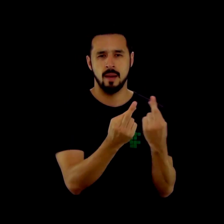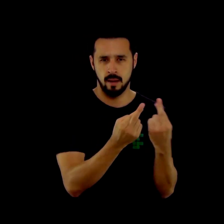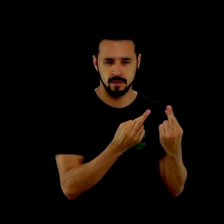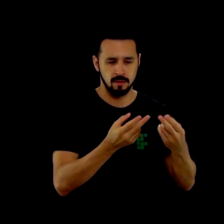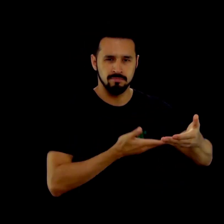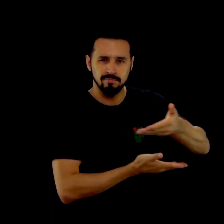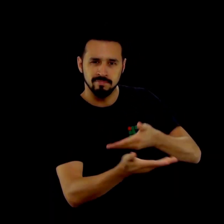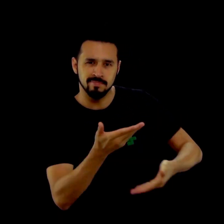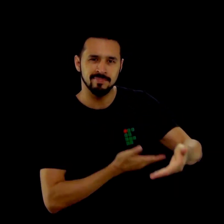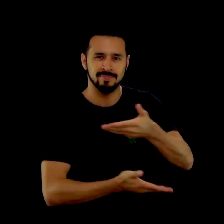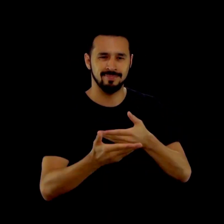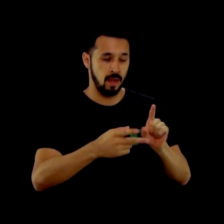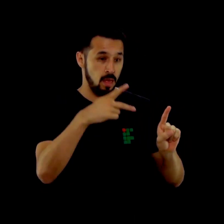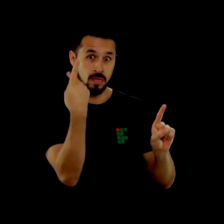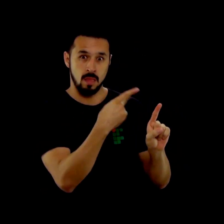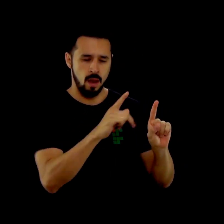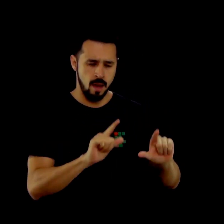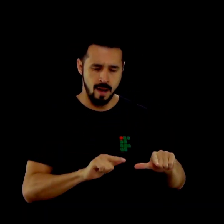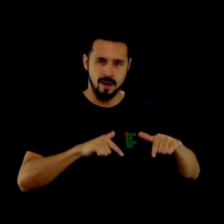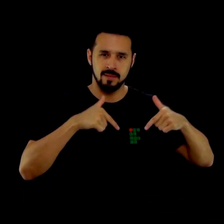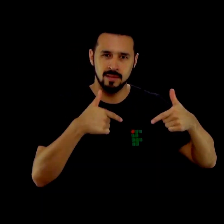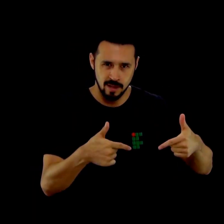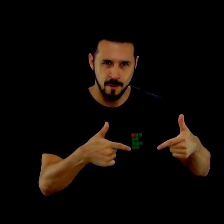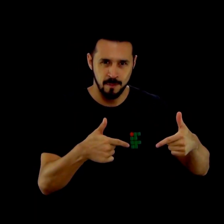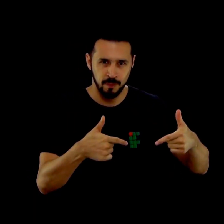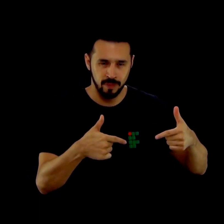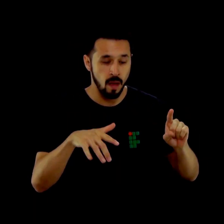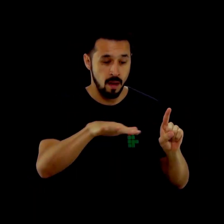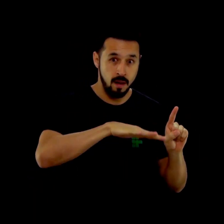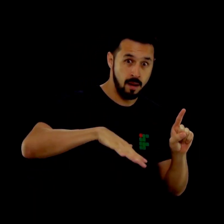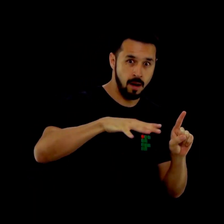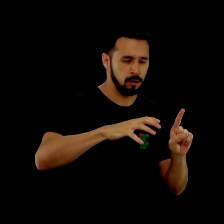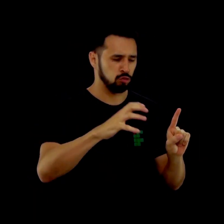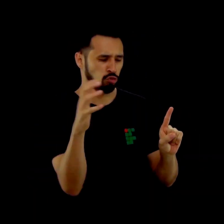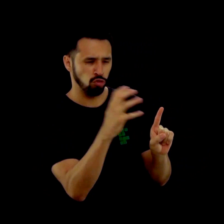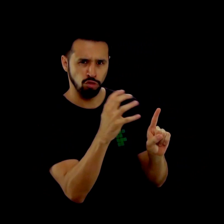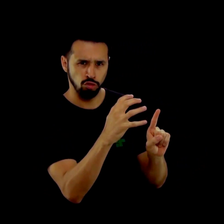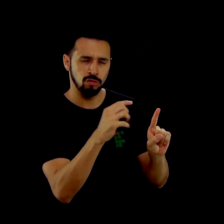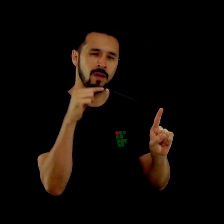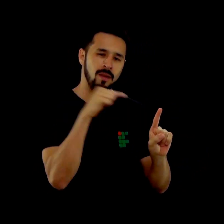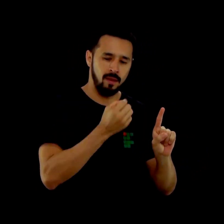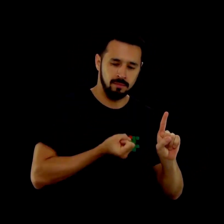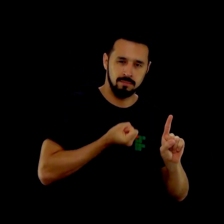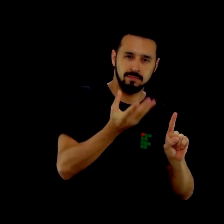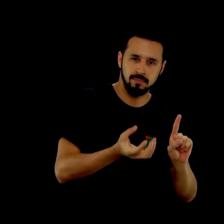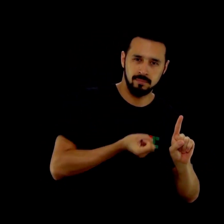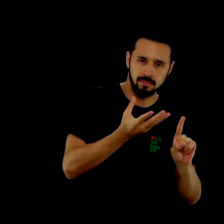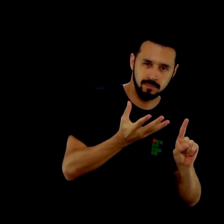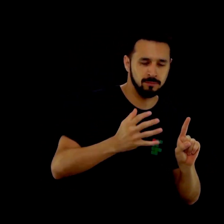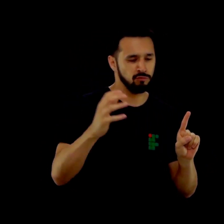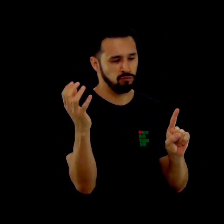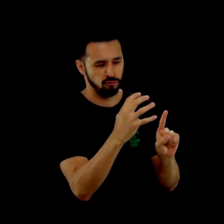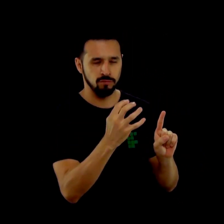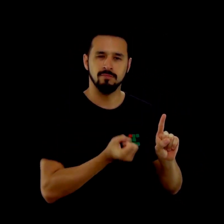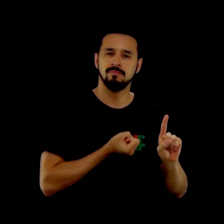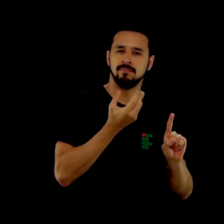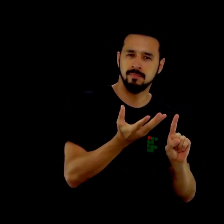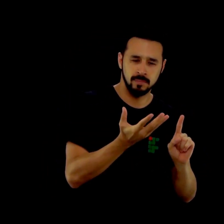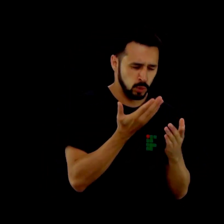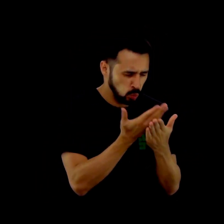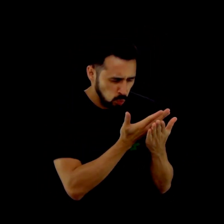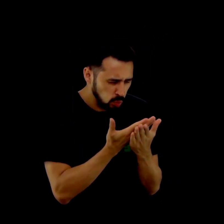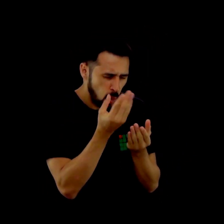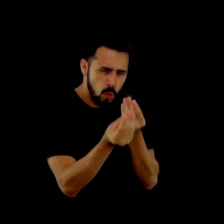entre o sujeito e o ambiente, e as ações desse sujeito, suas respostas, e o ambiente,